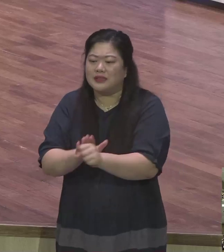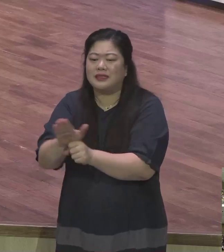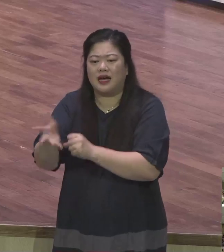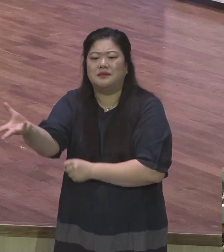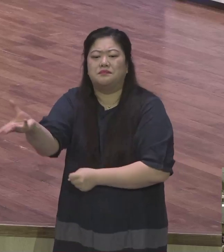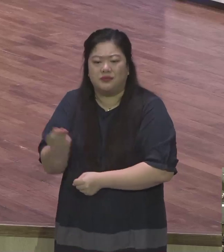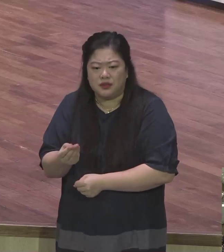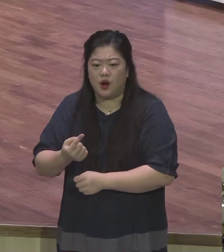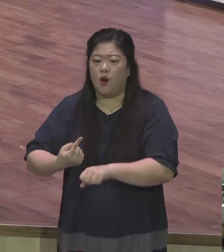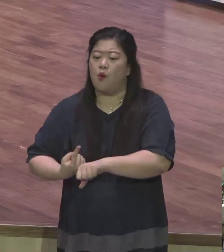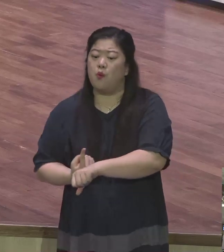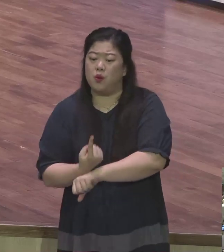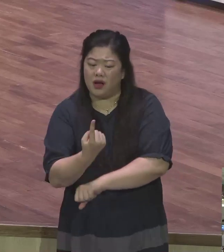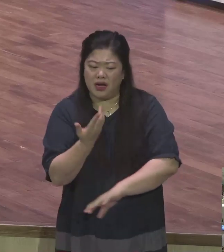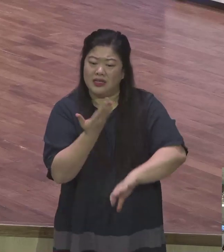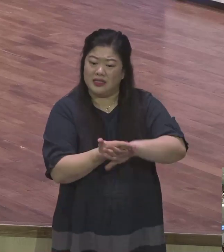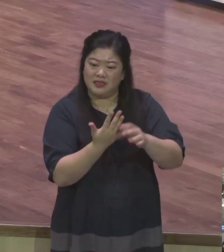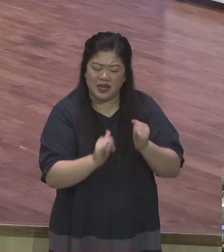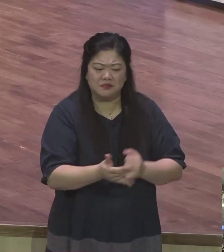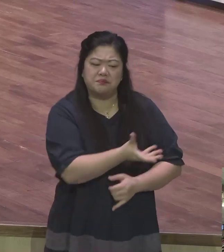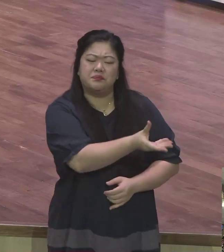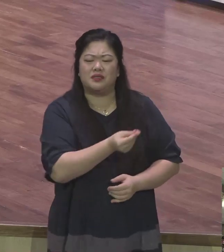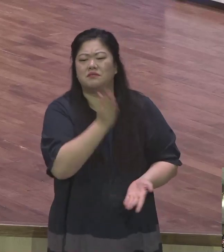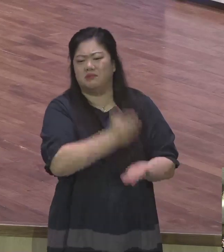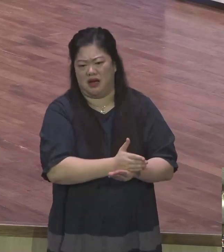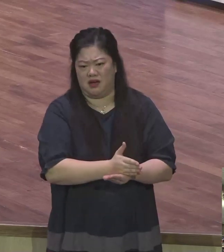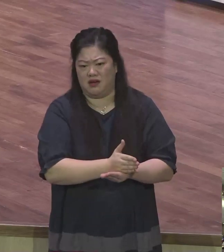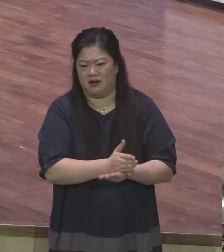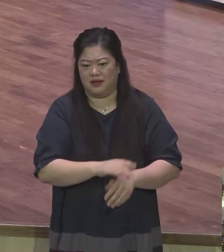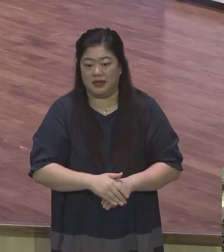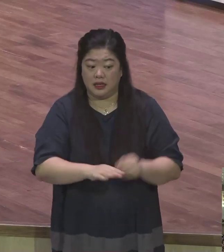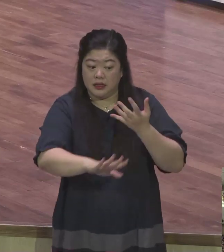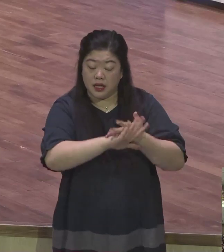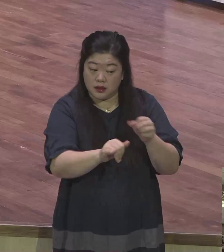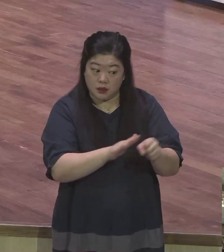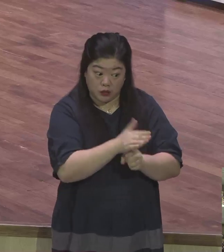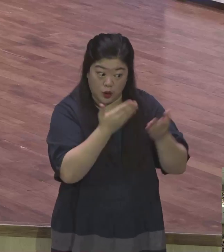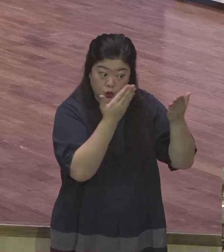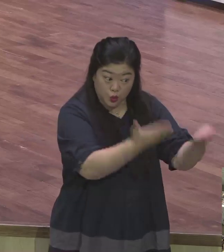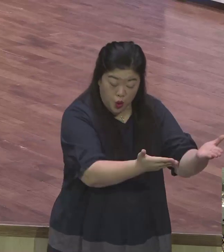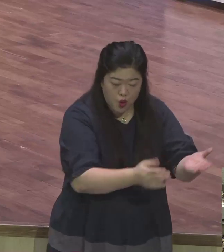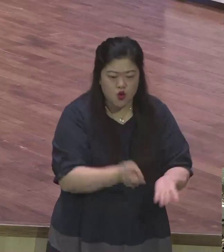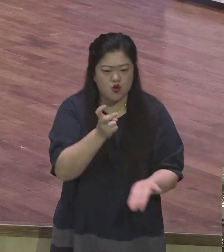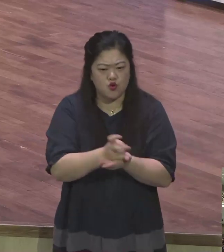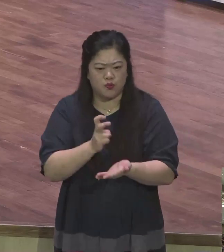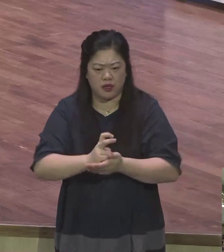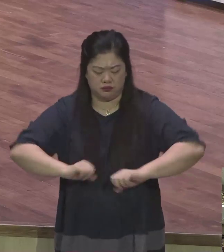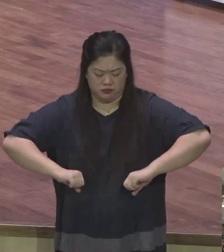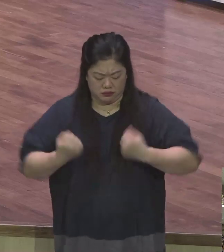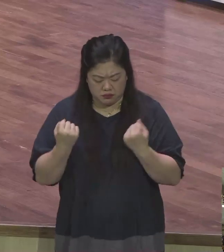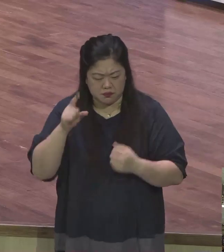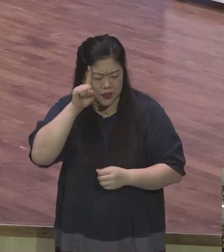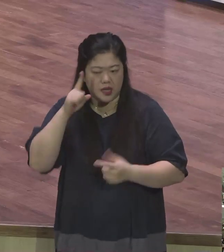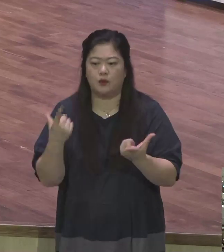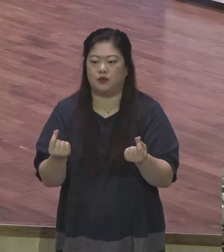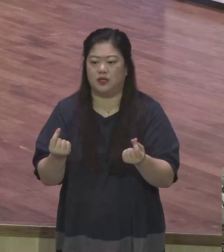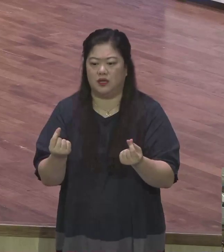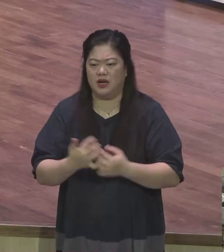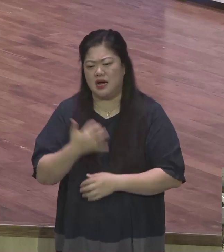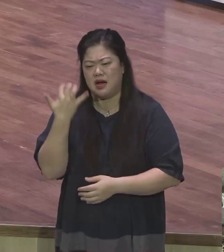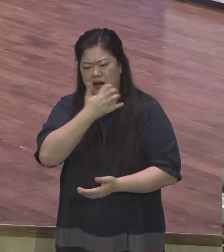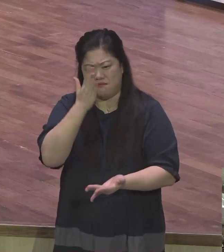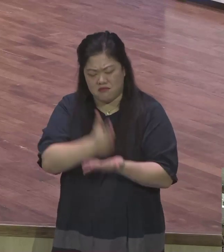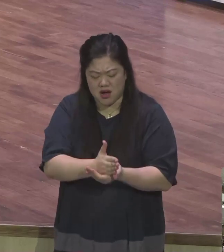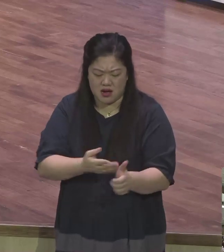아무에게든지 아무 빚도 지지 말라. 남을 사랑하는 자는 율법을 다 이루었느니라. 가늠하지 말라.